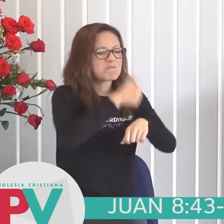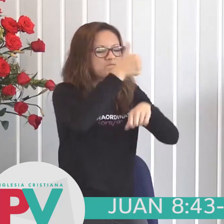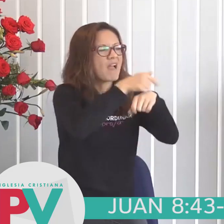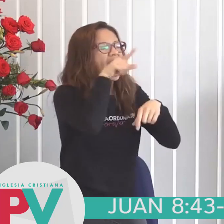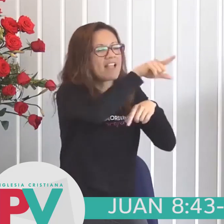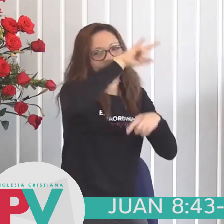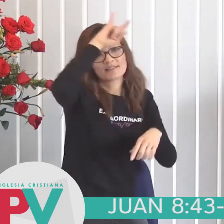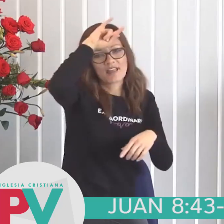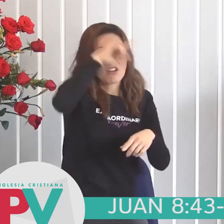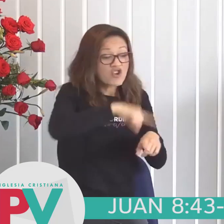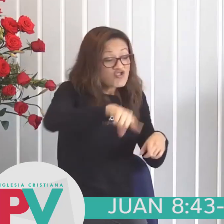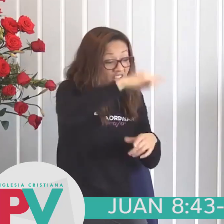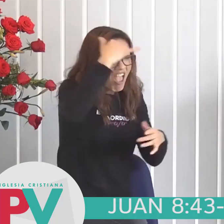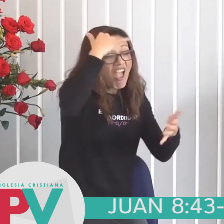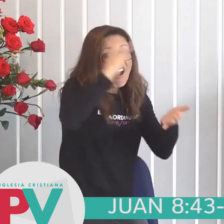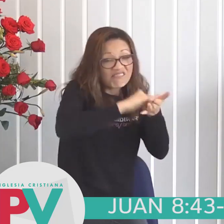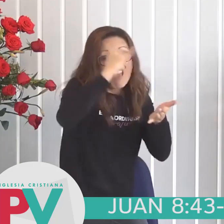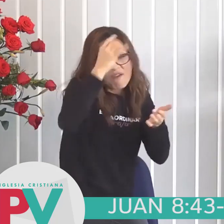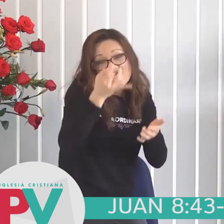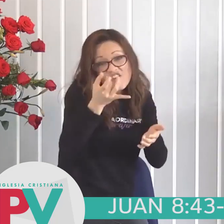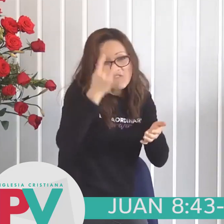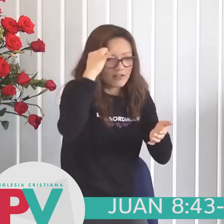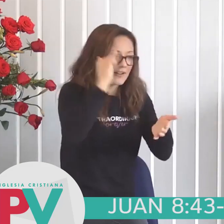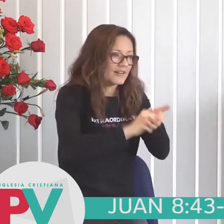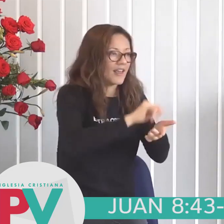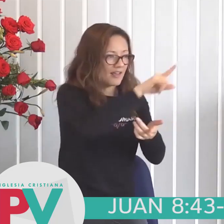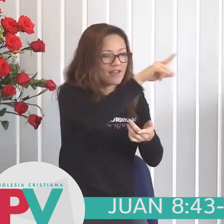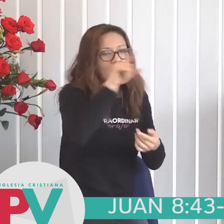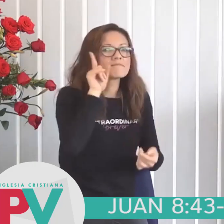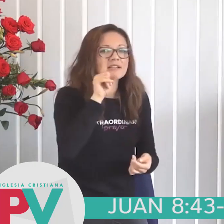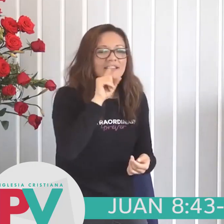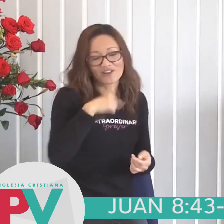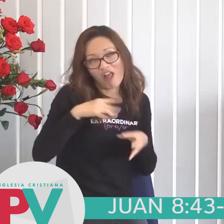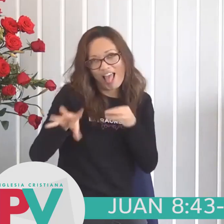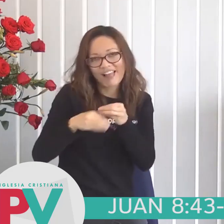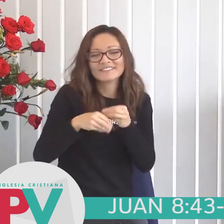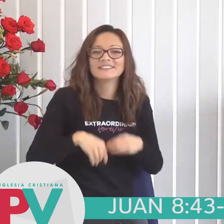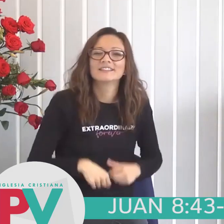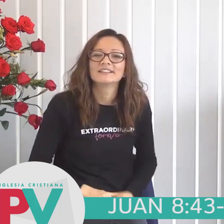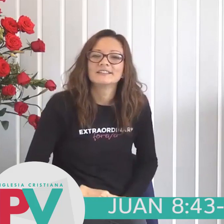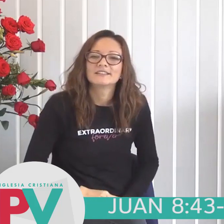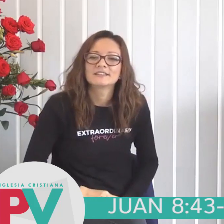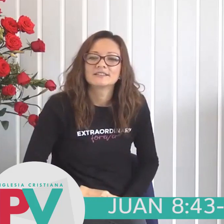los bobos le creen su mentira. Bueno, esa parte la añadí yo.